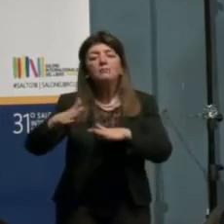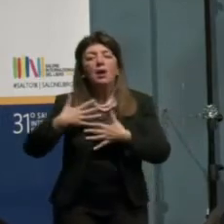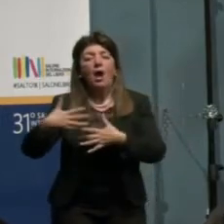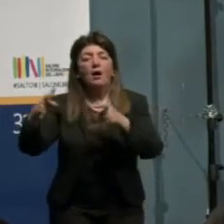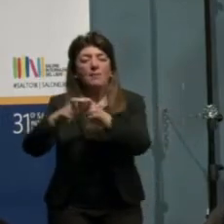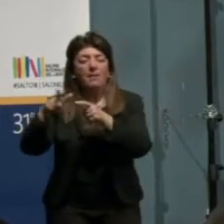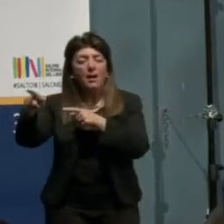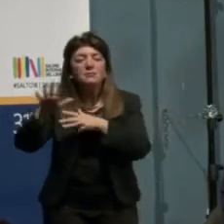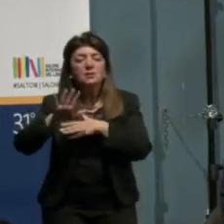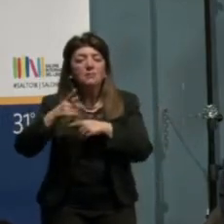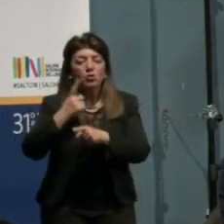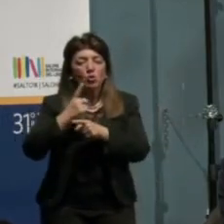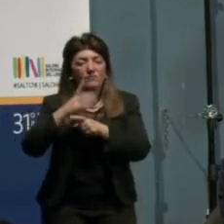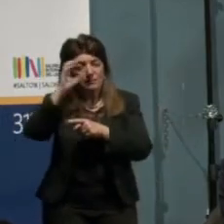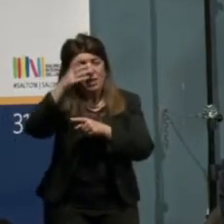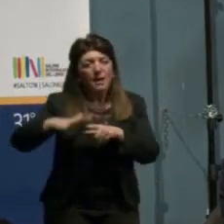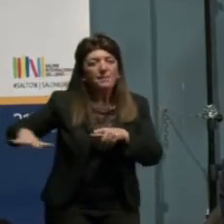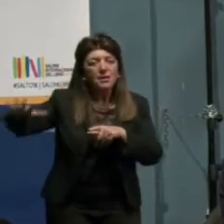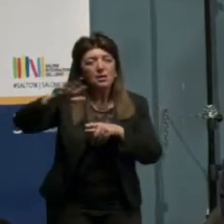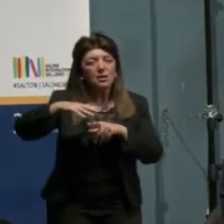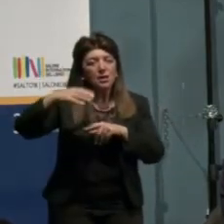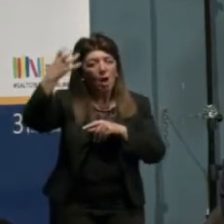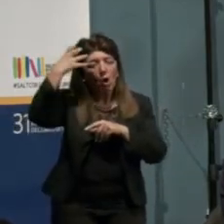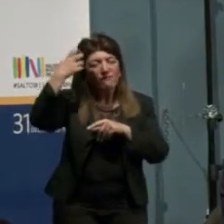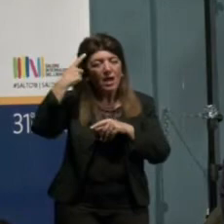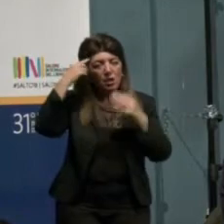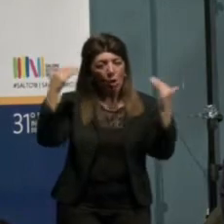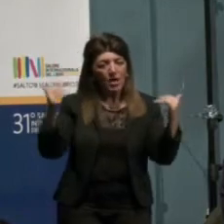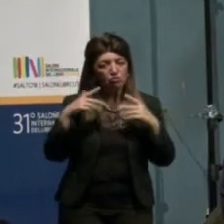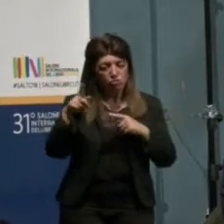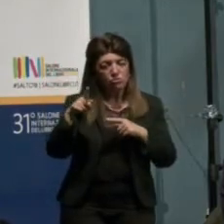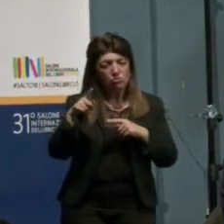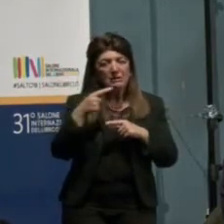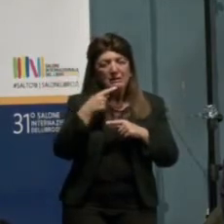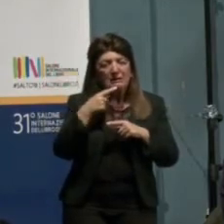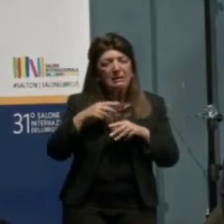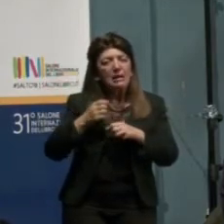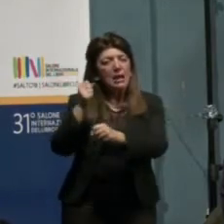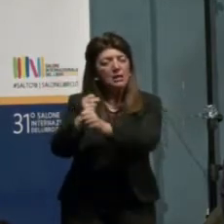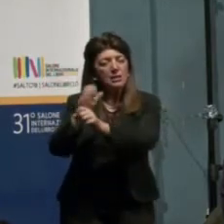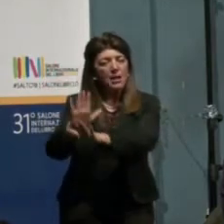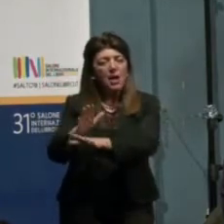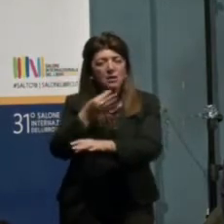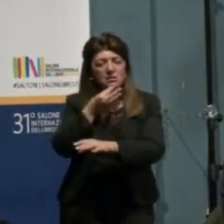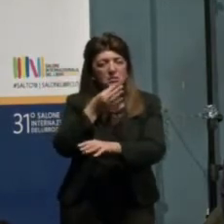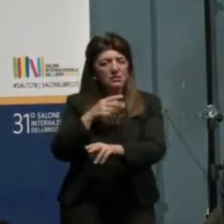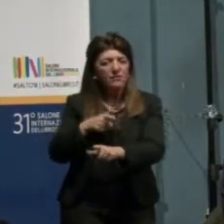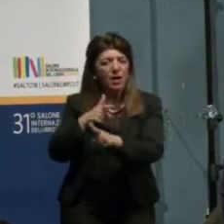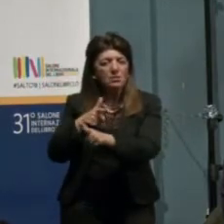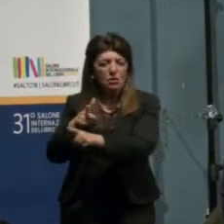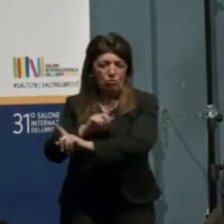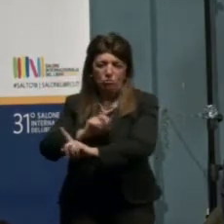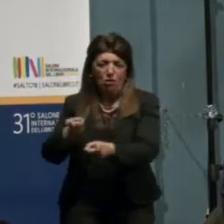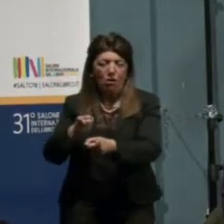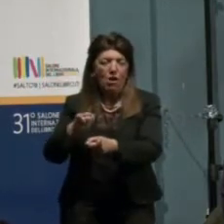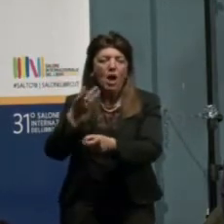dovrebbe dovrebbe capirlo in qualche modo il governo egiziano le persone che restano lì non sono terroristi non attentano alla sicurezza del